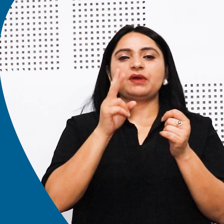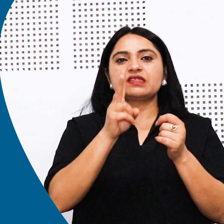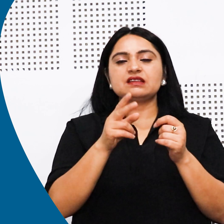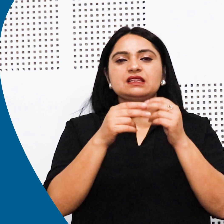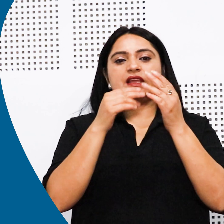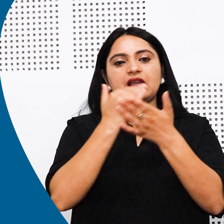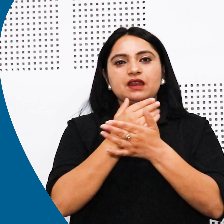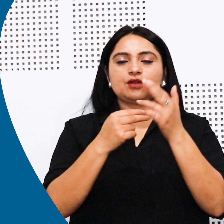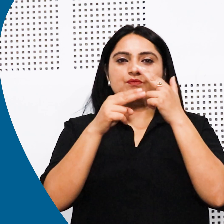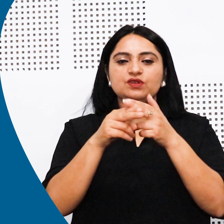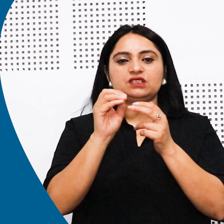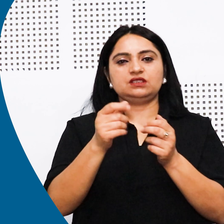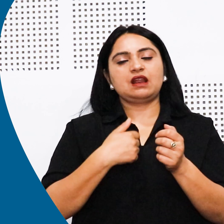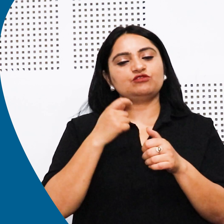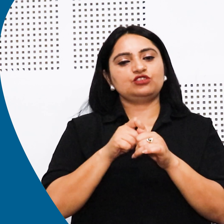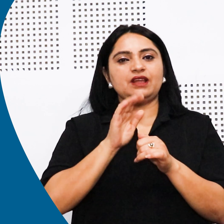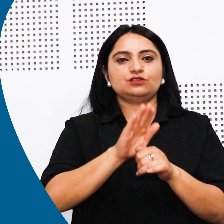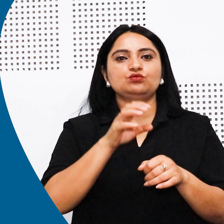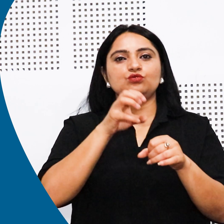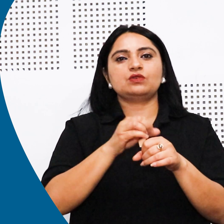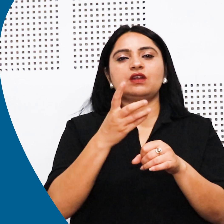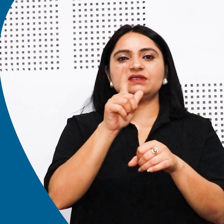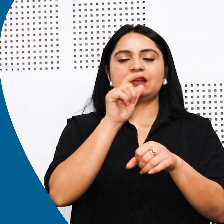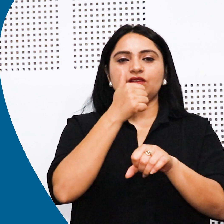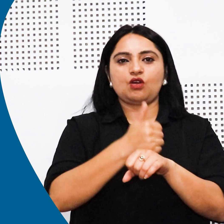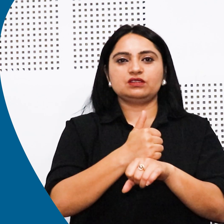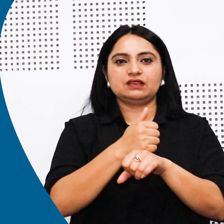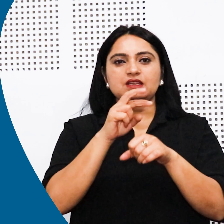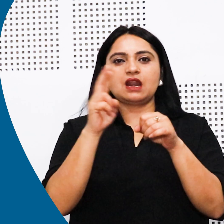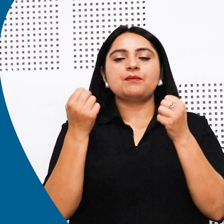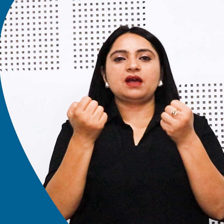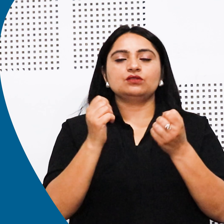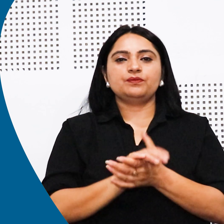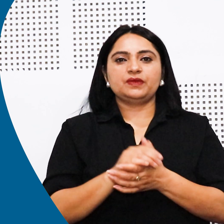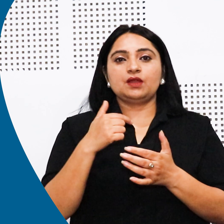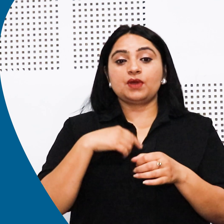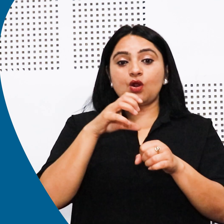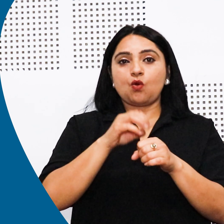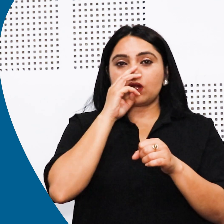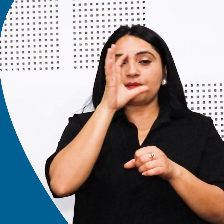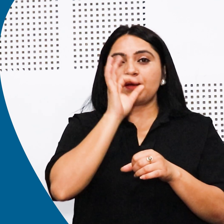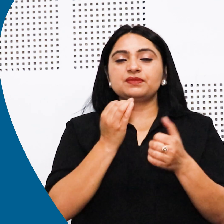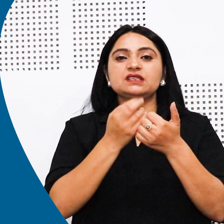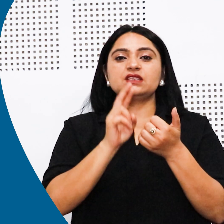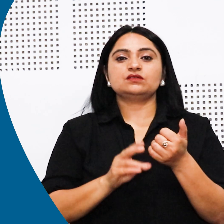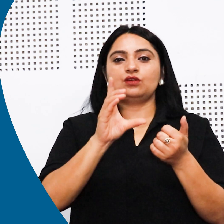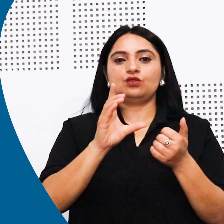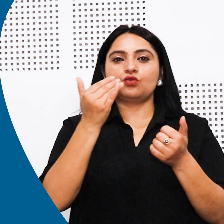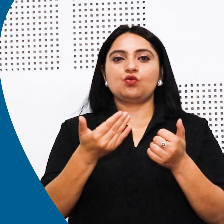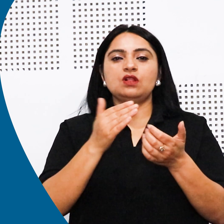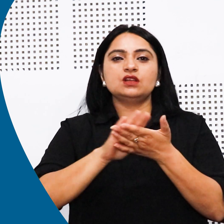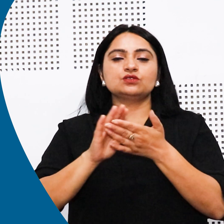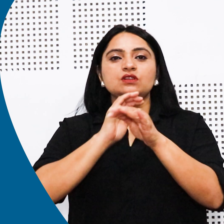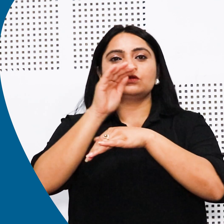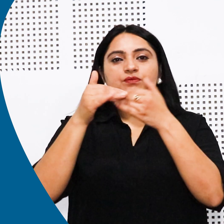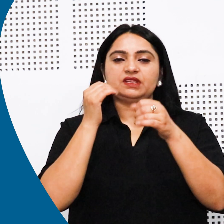दिन आफू तयार रहेको बताउँदै वार्ड नम्बर 7 का अध्यक्ष रामबहादुर स्याङदन, मेरो वार्डमा चाहिँ विशेष गरी टोल सुधार समितिले